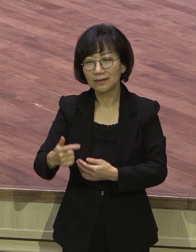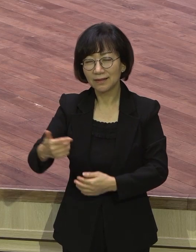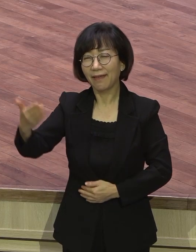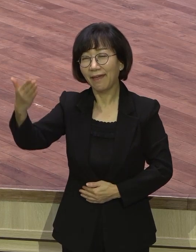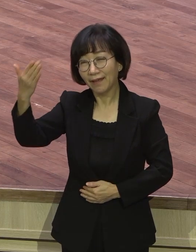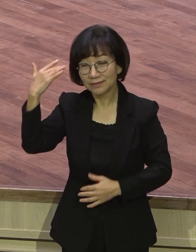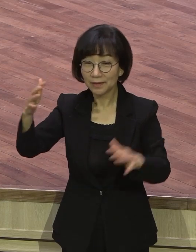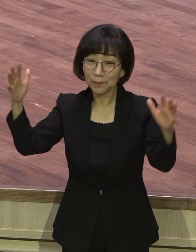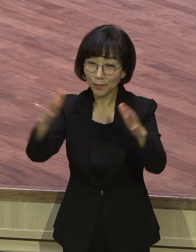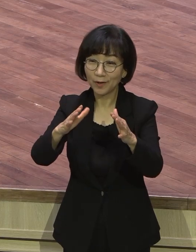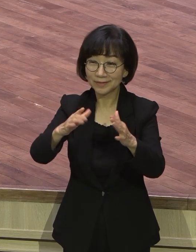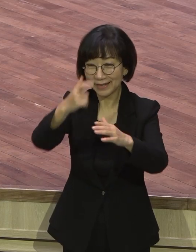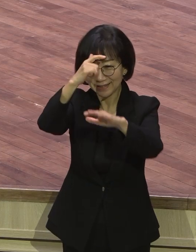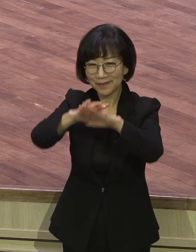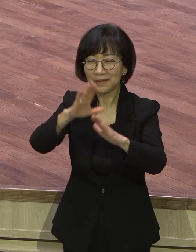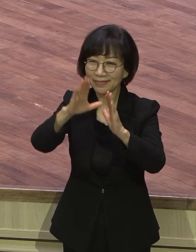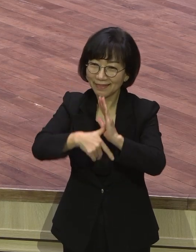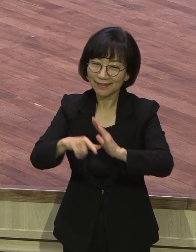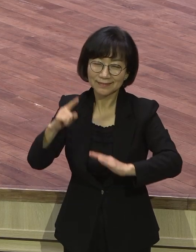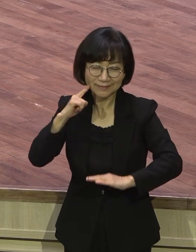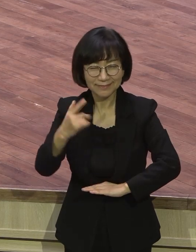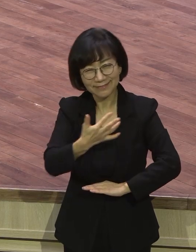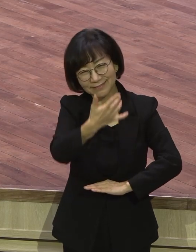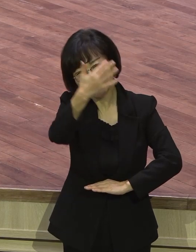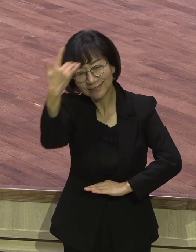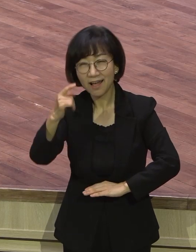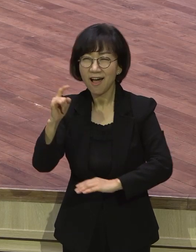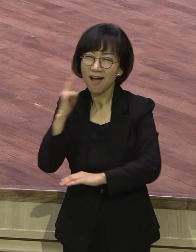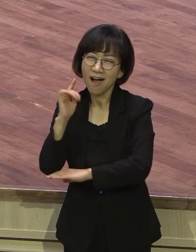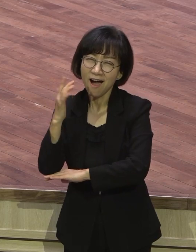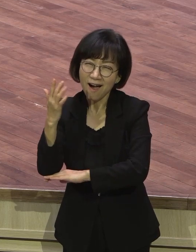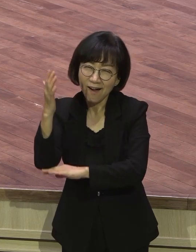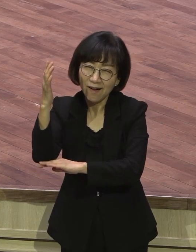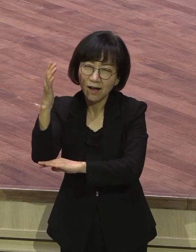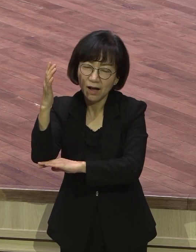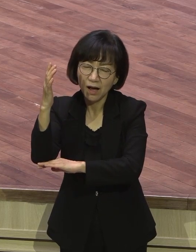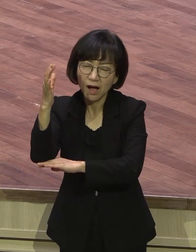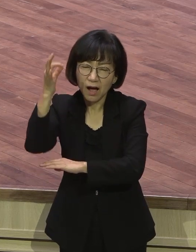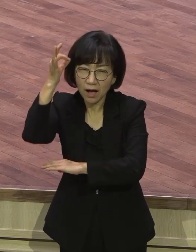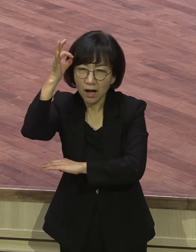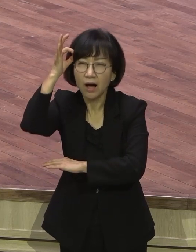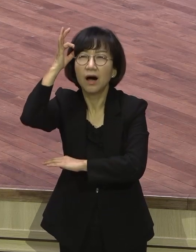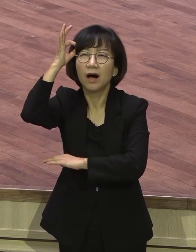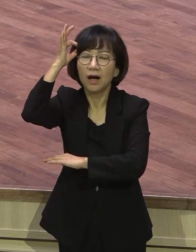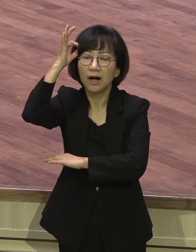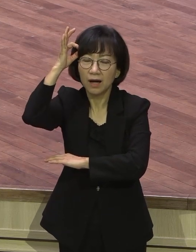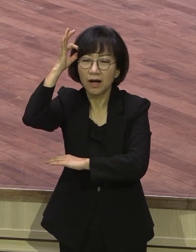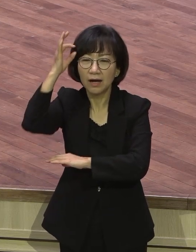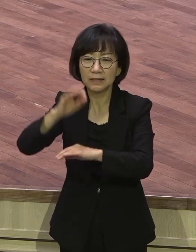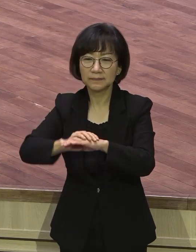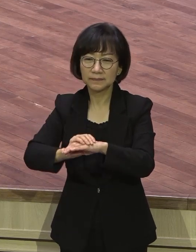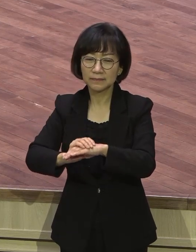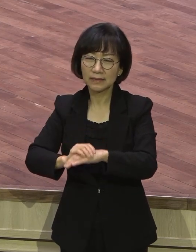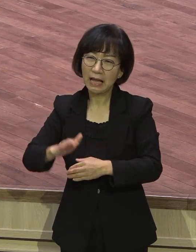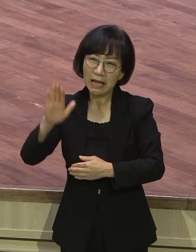아름다웠고 영광스러웠던가 하는 것을 그렇게 다시금 생각하게 되고 다시는 이런